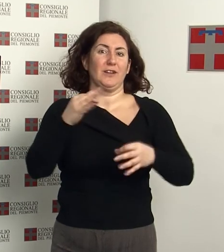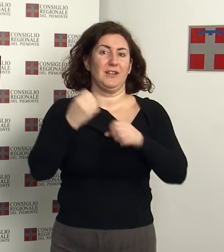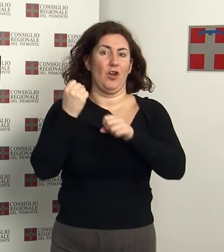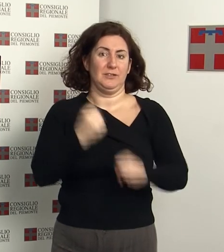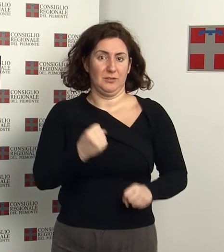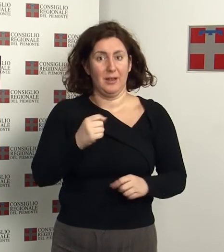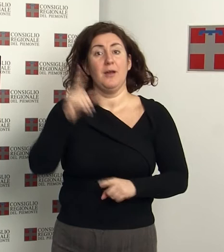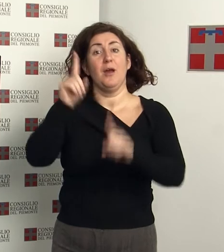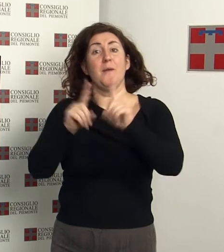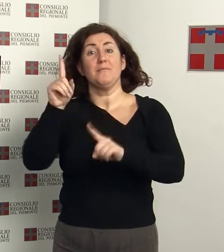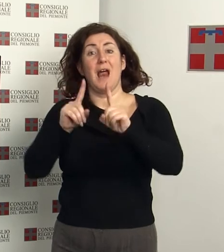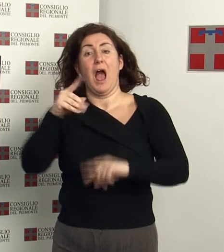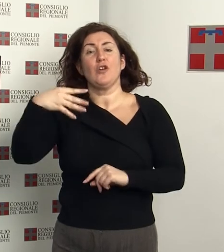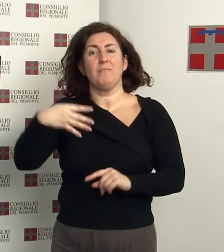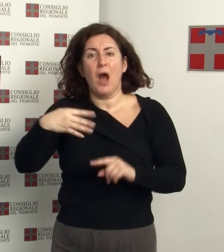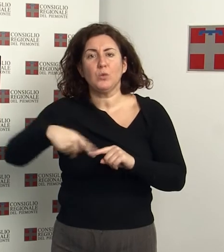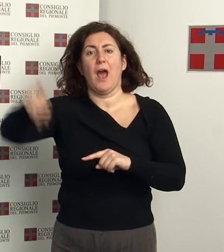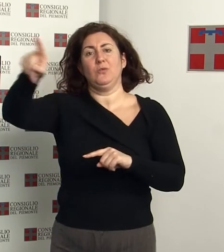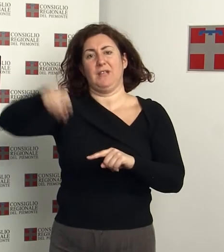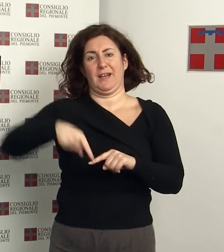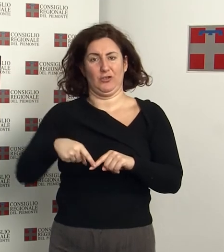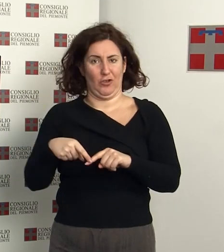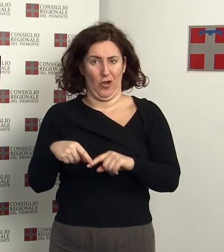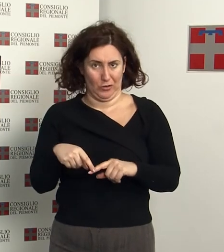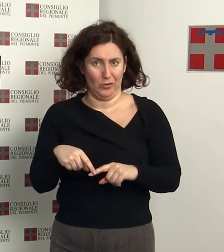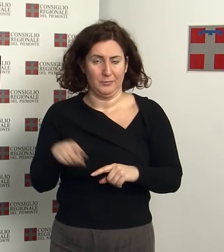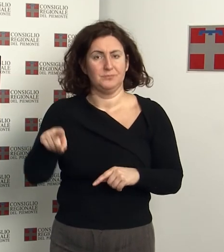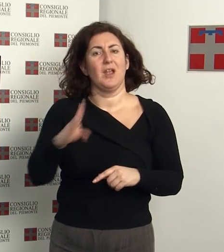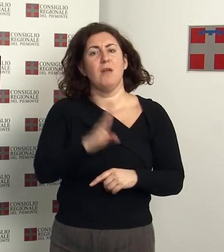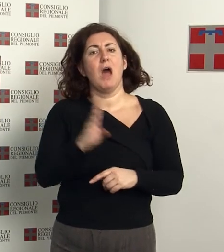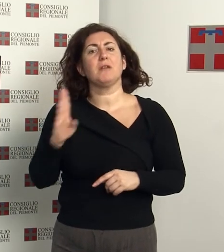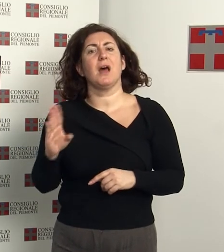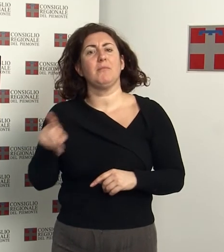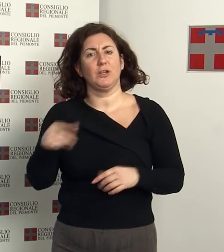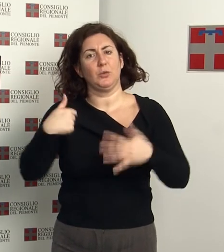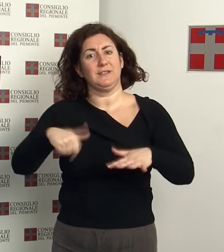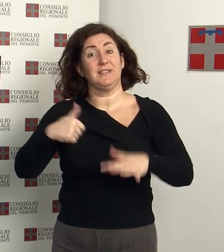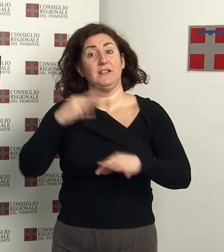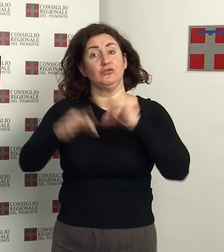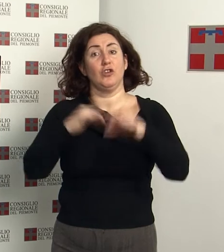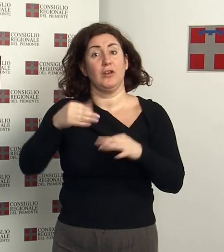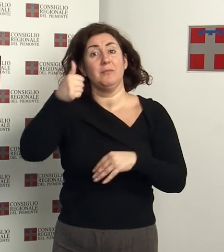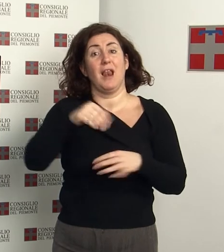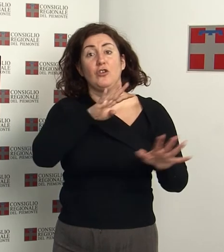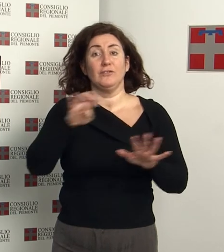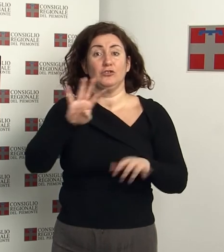ritorno di bruno vasari è stata la scelta di barbara berruti e 16 ottobre 1943 di giacomo debenedetti